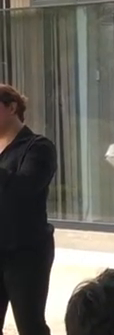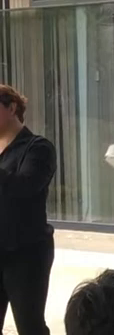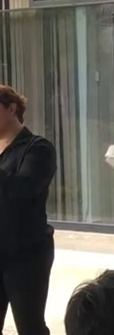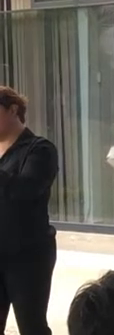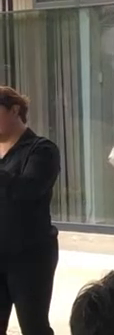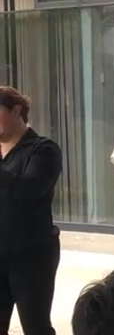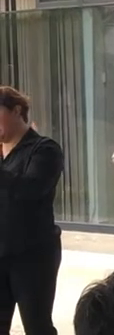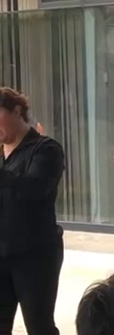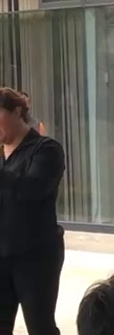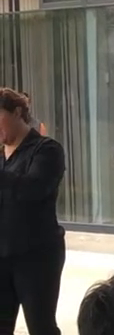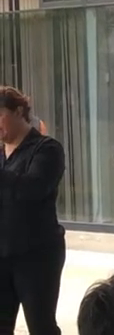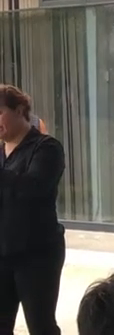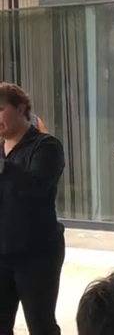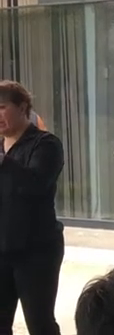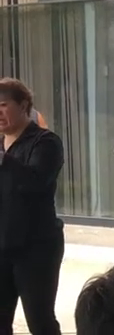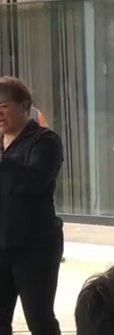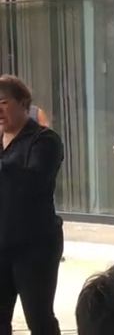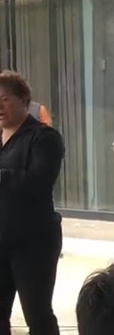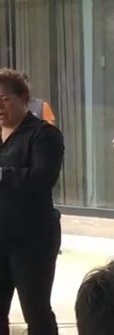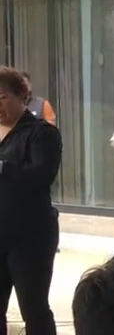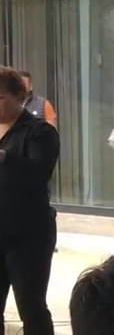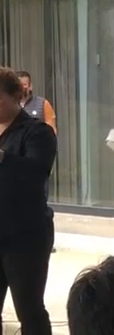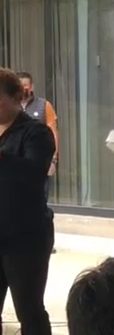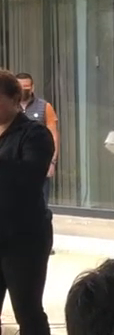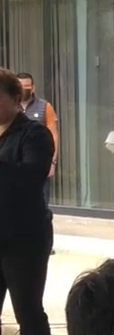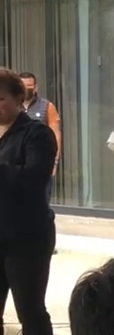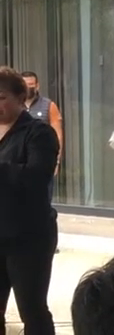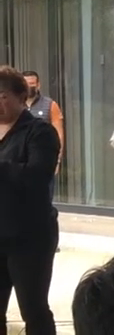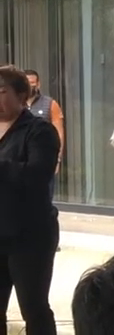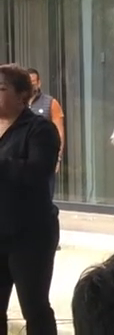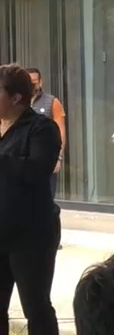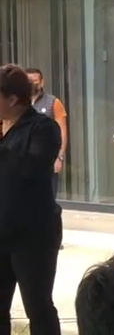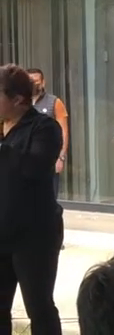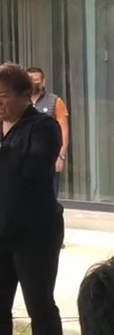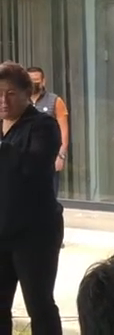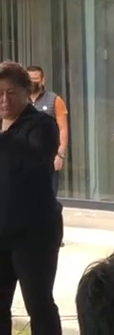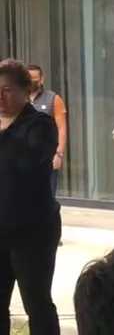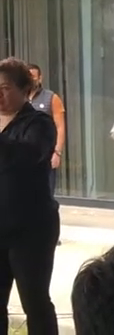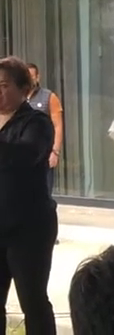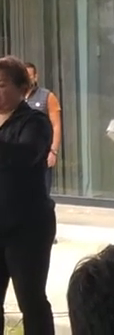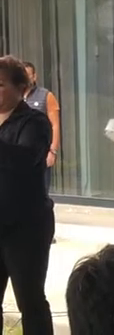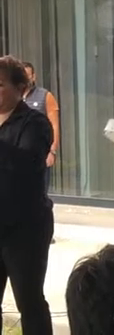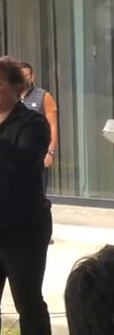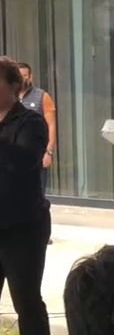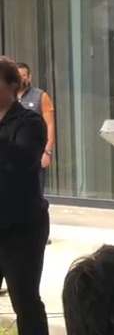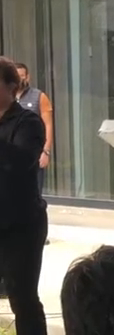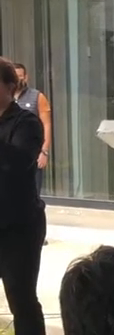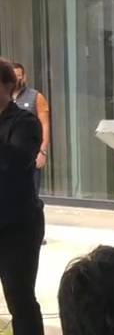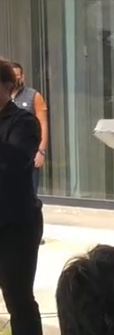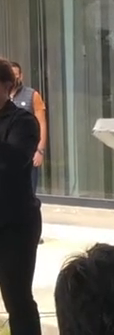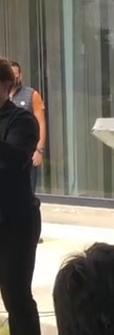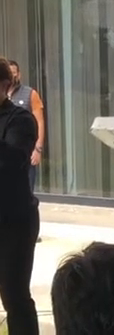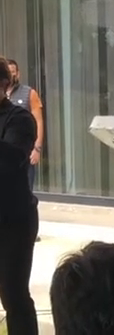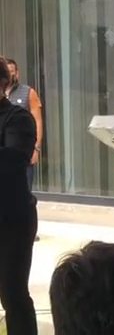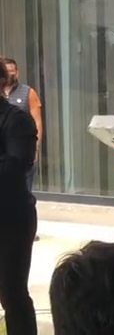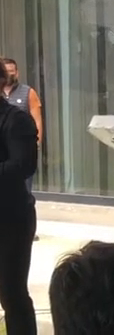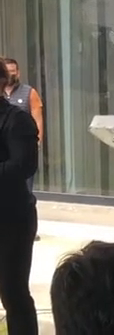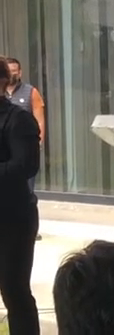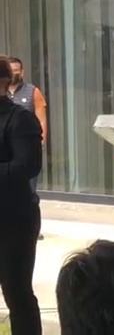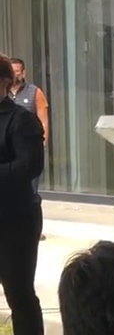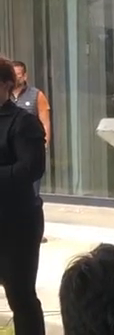sismos de menor magnitud no dejan de representar un peligro constante y la tercera es